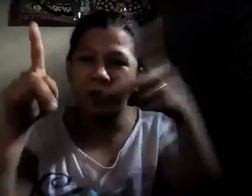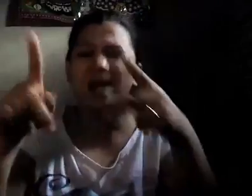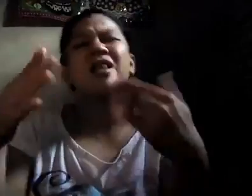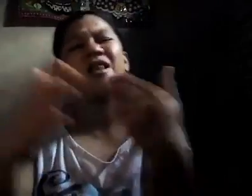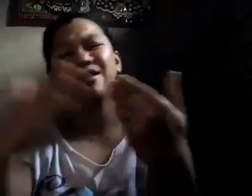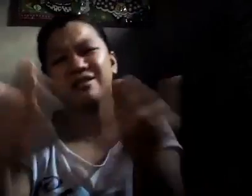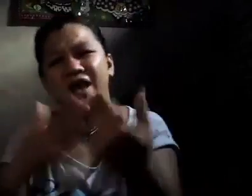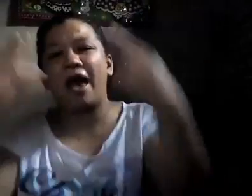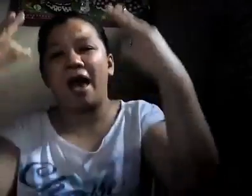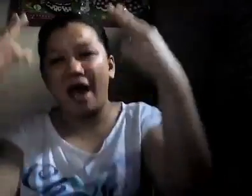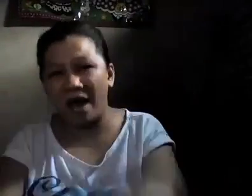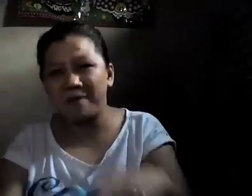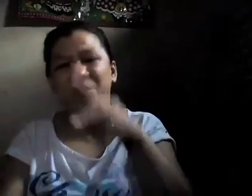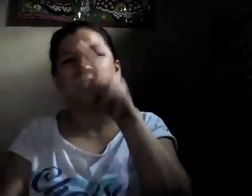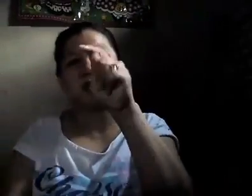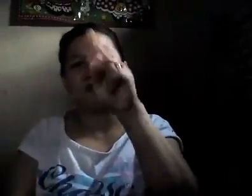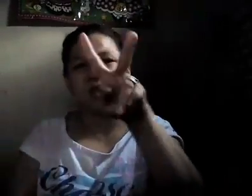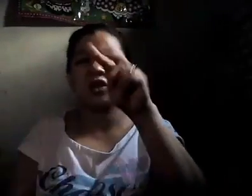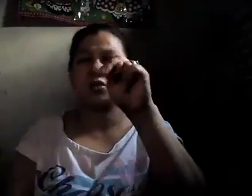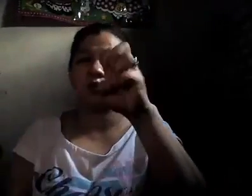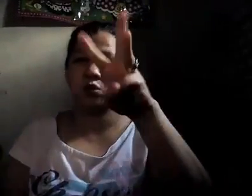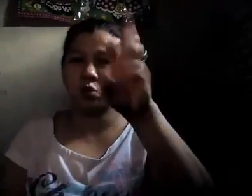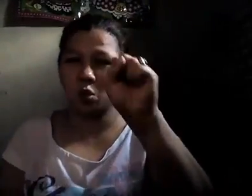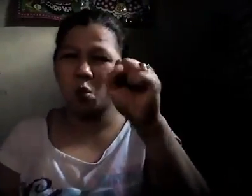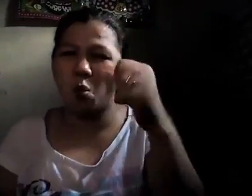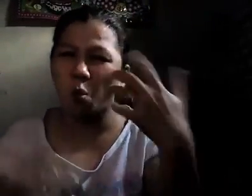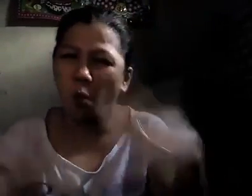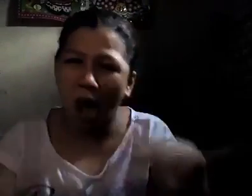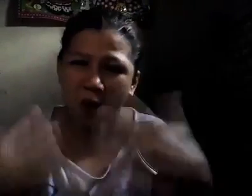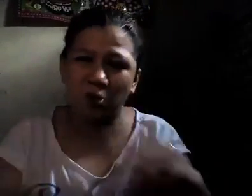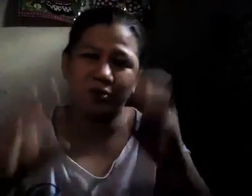Sige, if I'm free, mapunta rin ako. Pero sana talaga makatulong sa kanya yun.